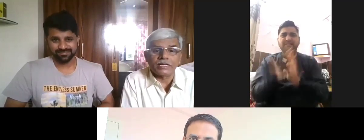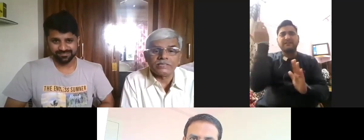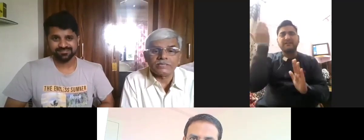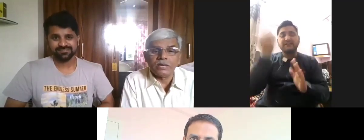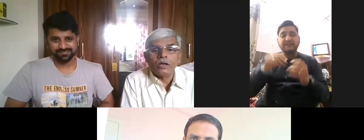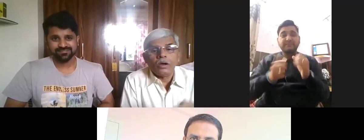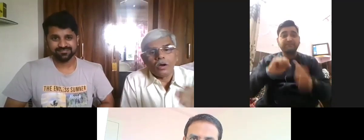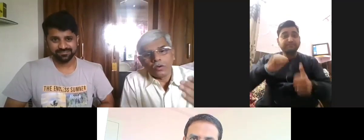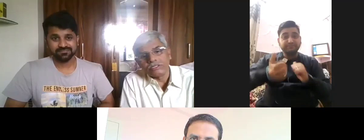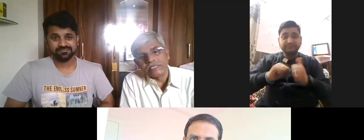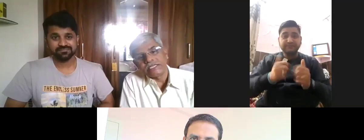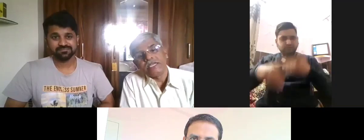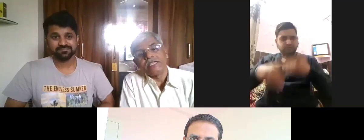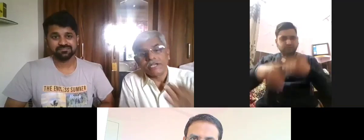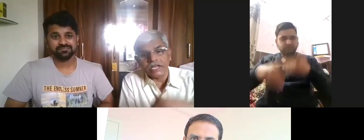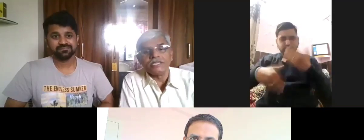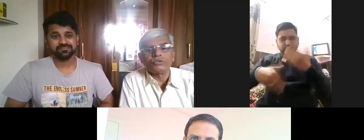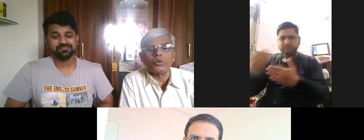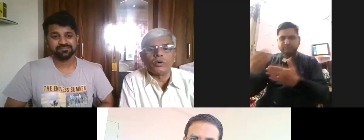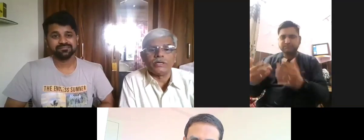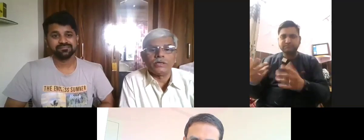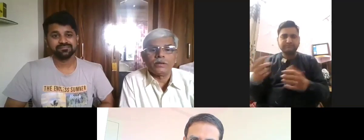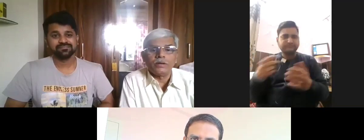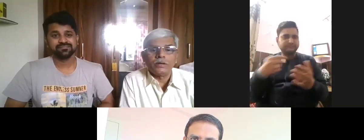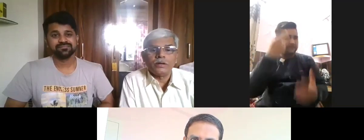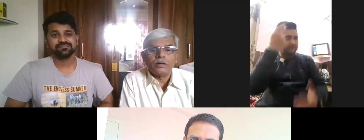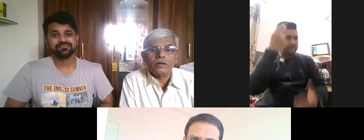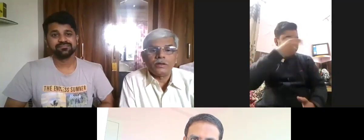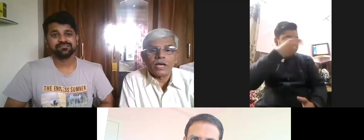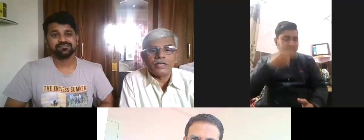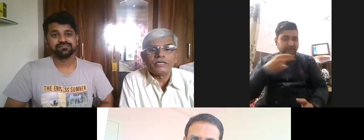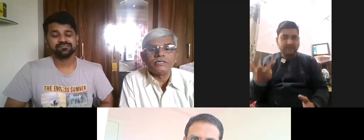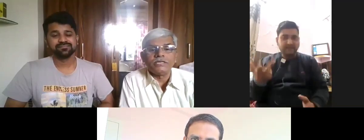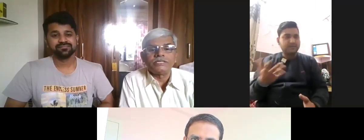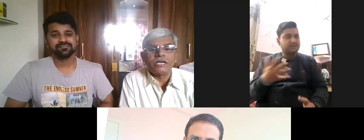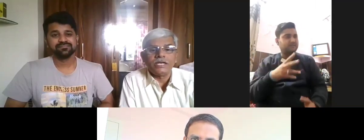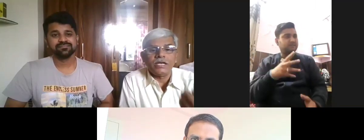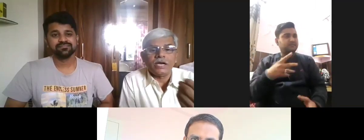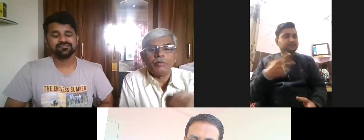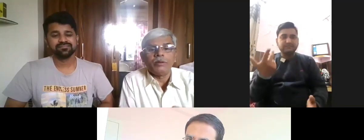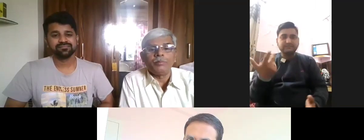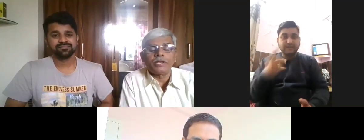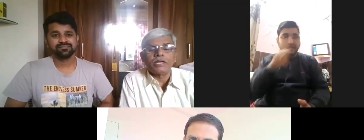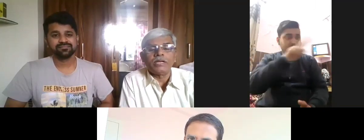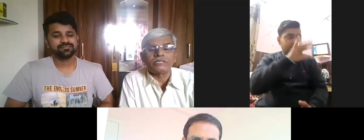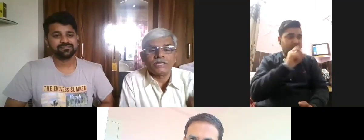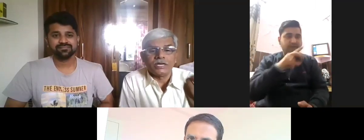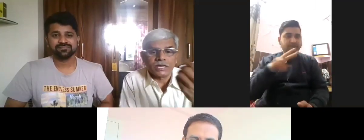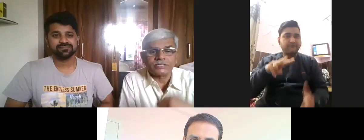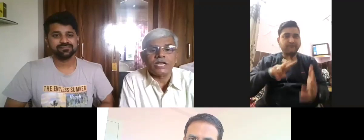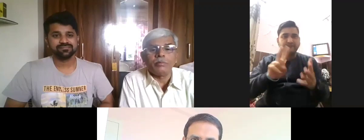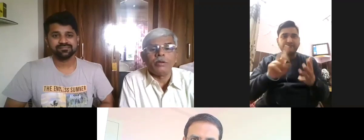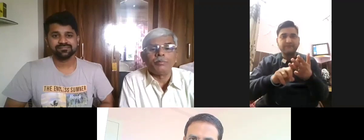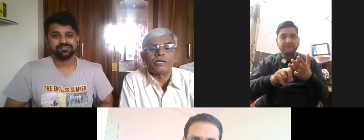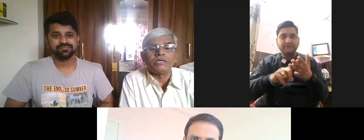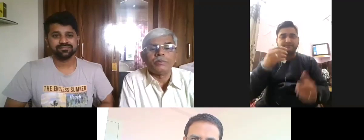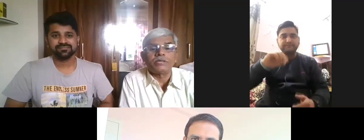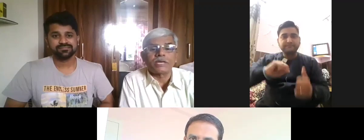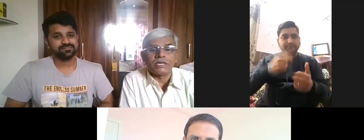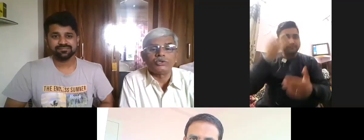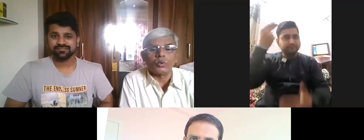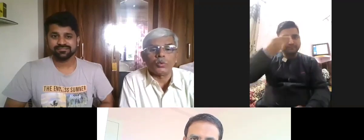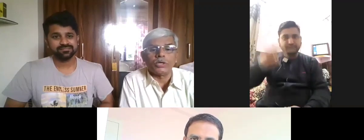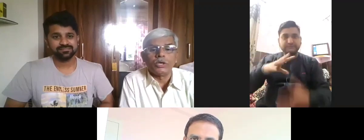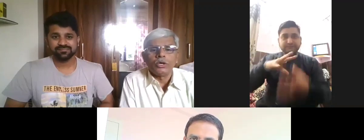अलग पेंटिंग्स। और जैसे ही ट्रेनिंग शुरू हो गई नाई की, जैसे ही ओलंपिक की, नेशनल इंटरनेशनल ओलंपिक की